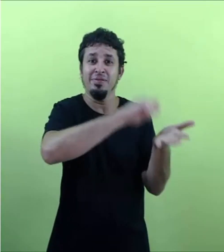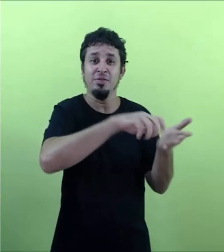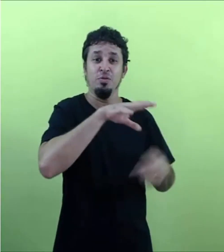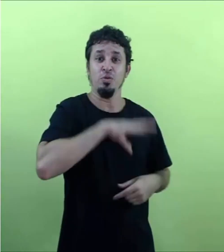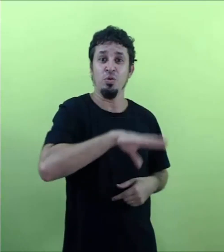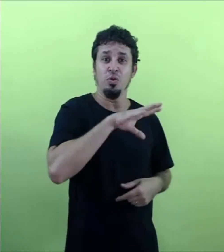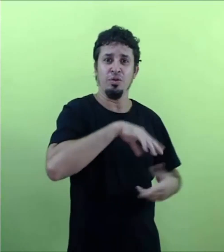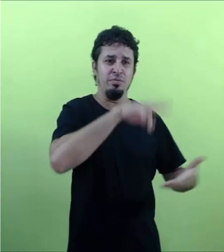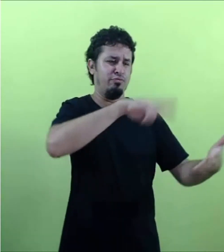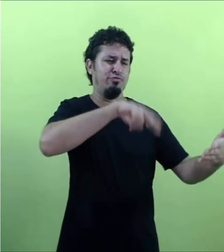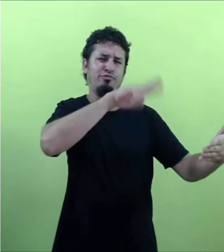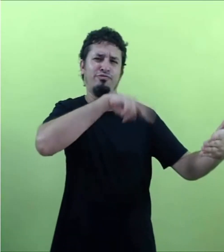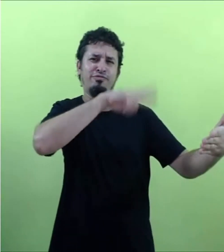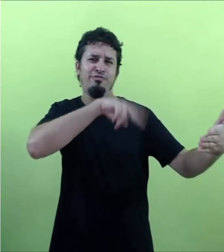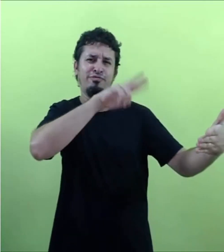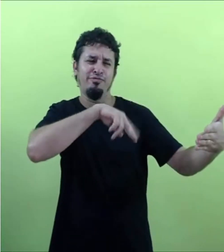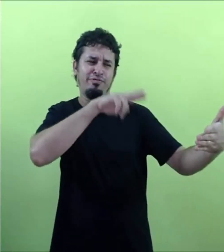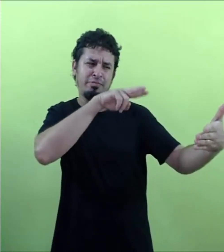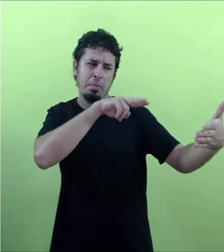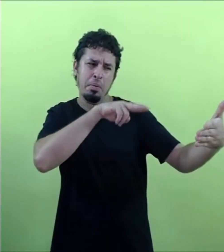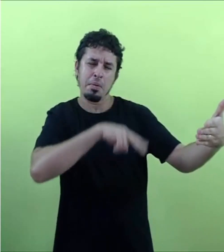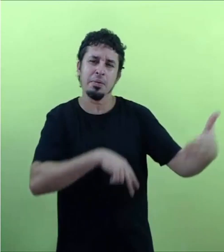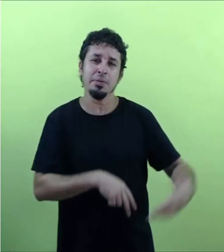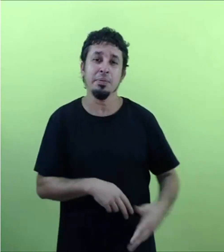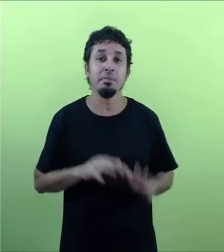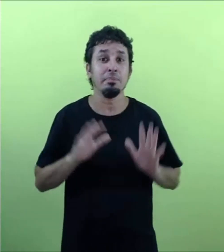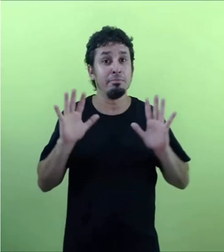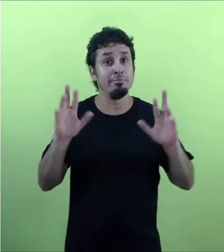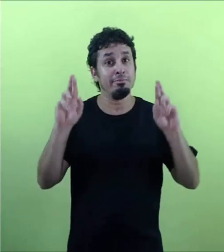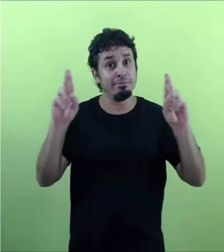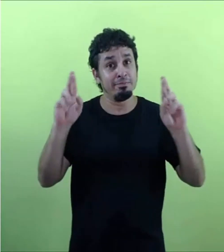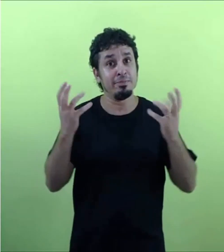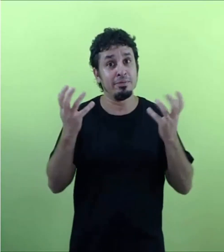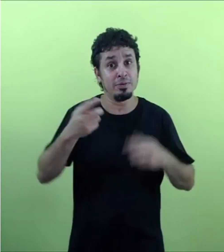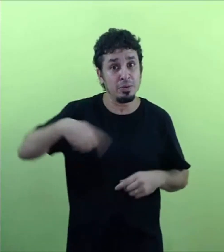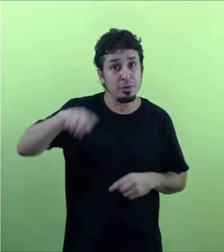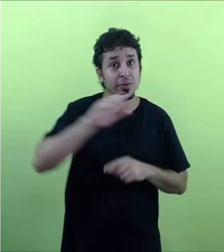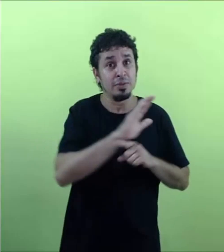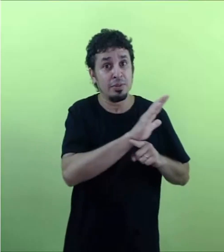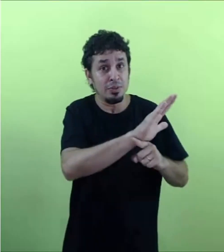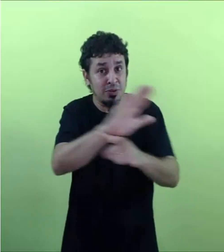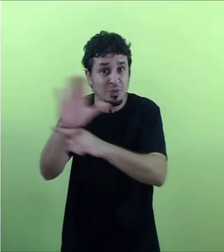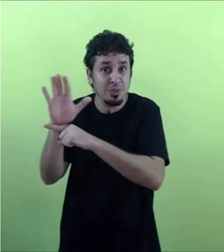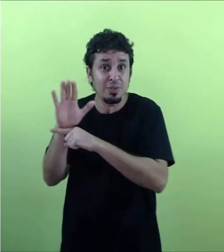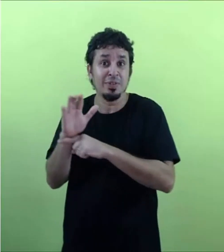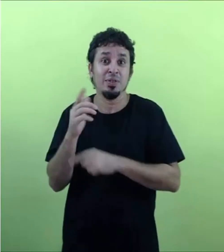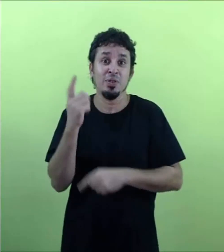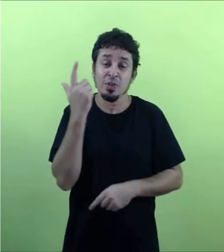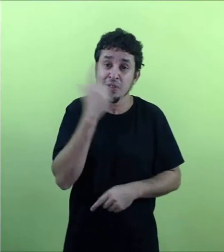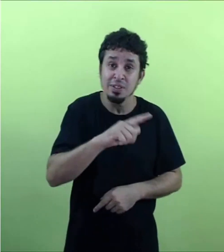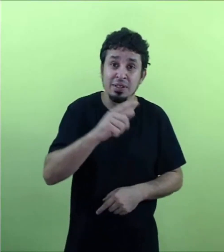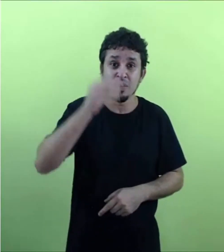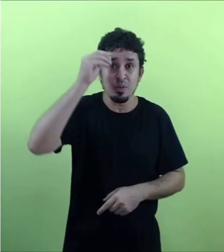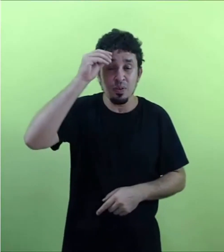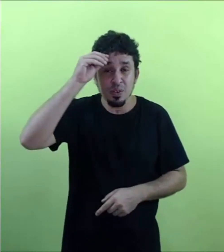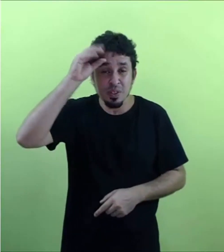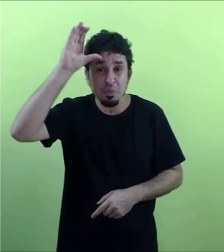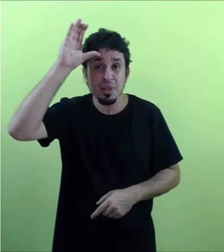Higonet, Charles. História concisa da escrita. São Paulo, Parábola